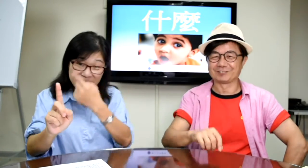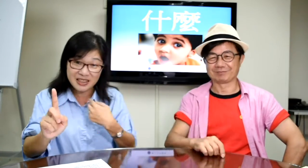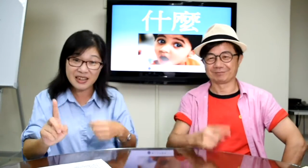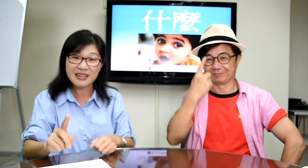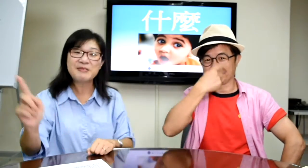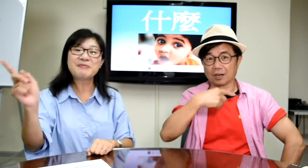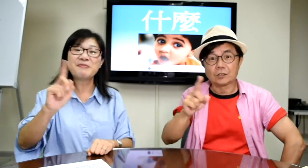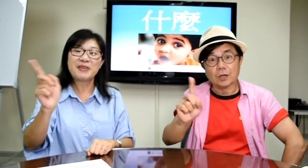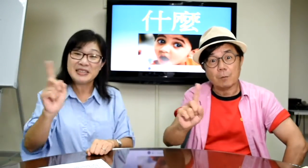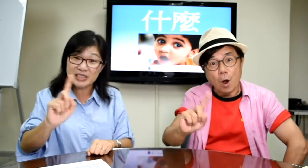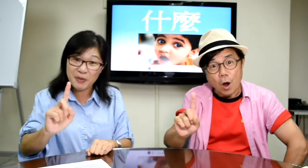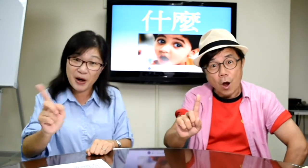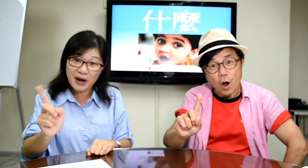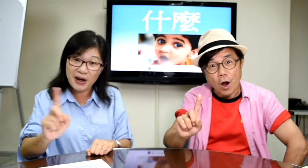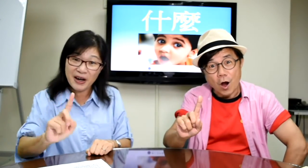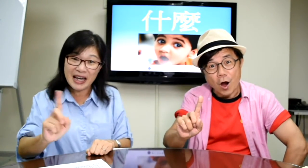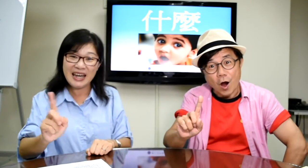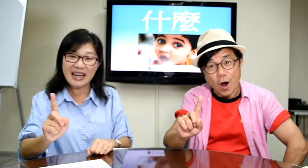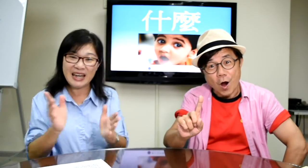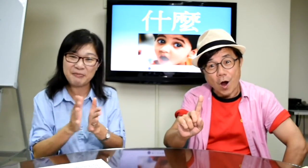哦。什么？哎，